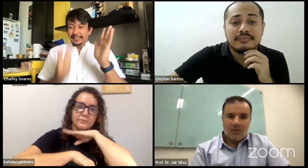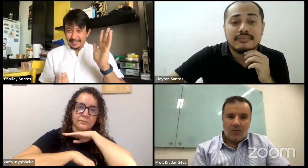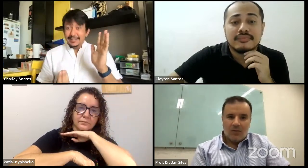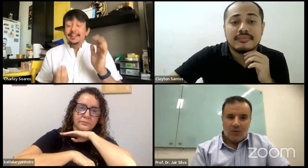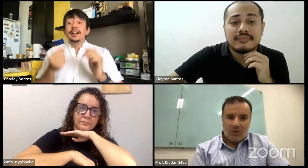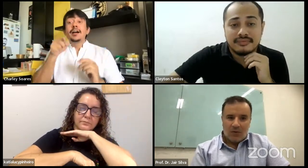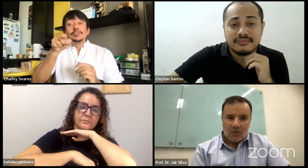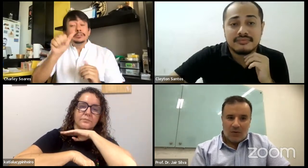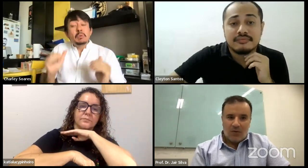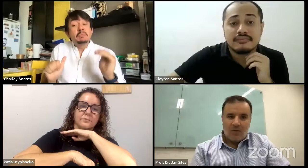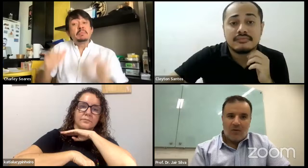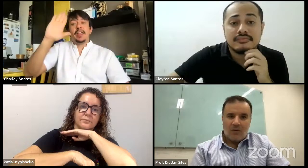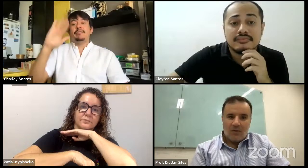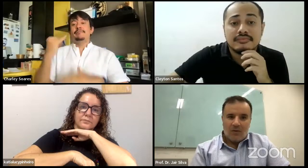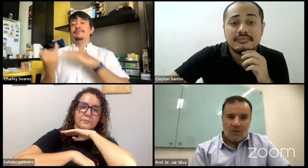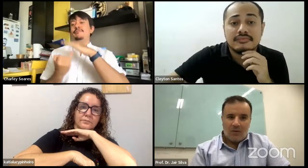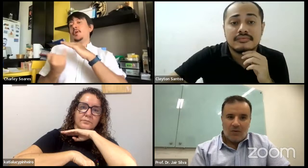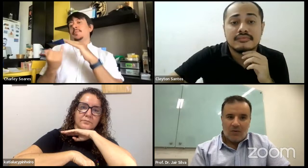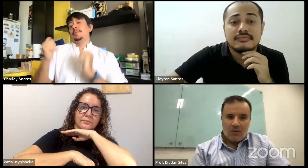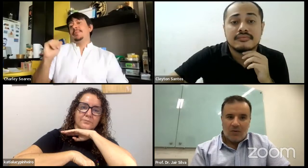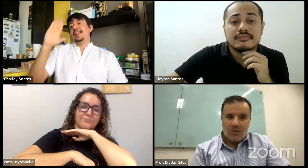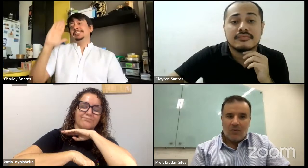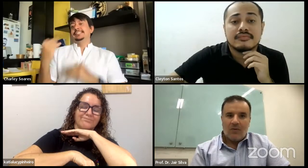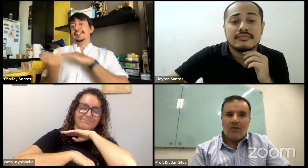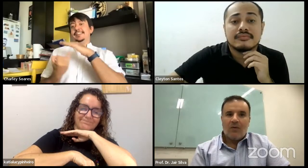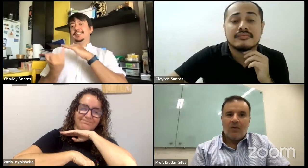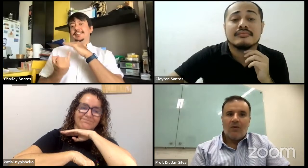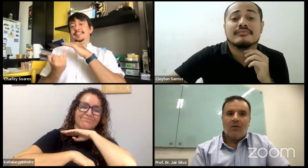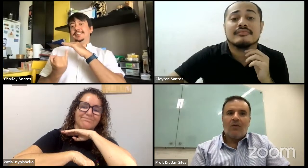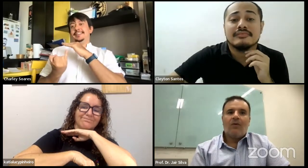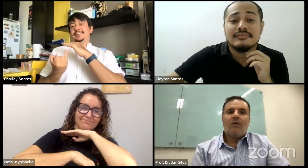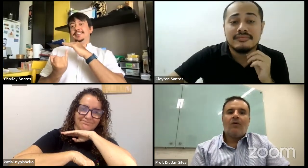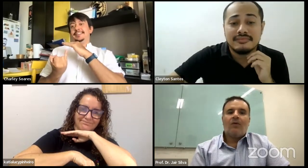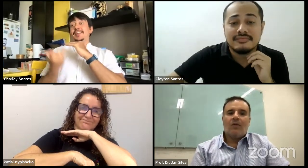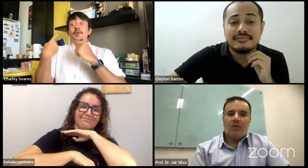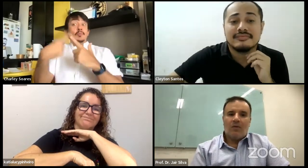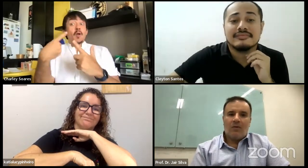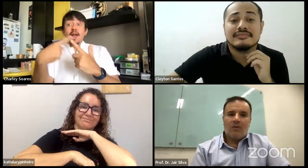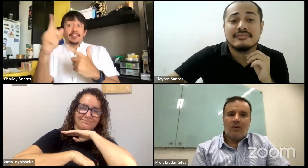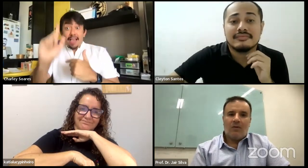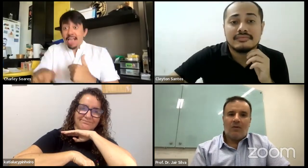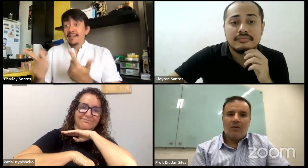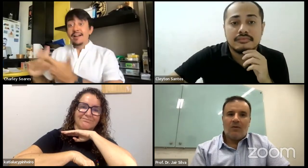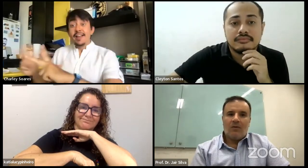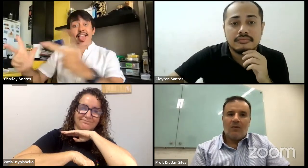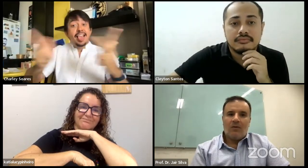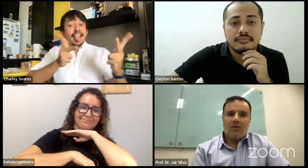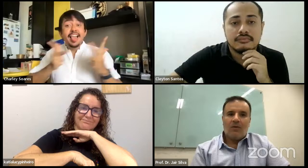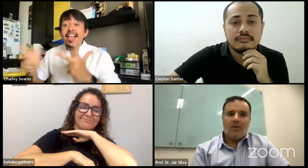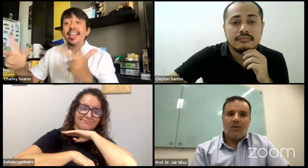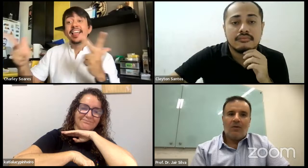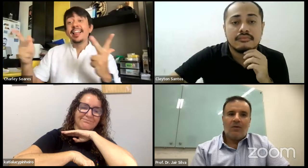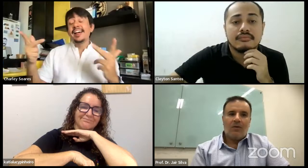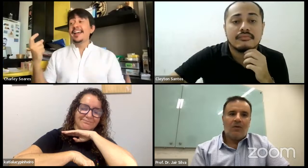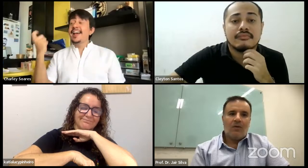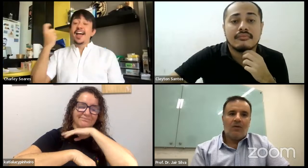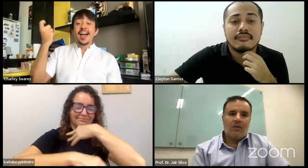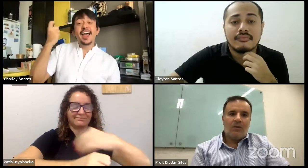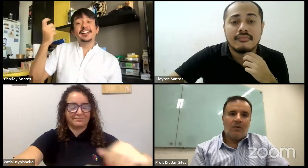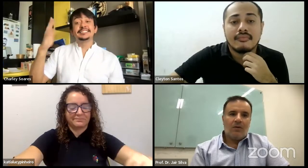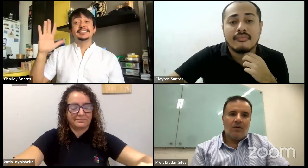que dentro do seu tema de redução em Libras, é mais na área da informalidade,